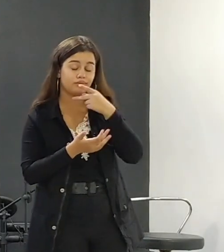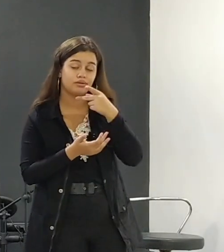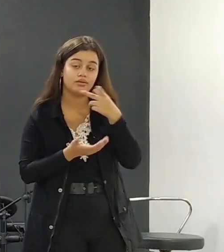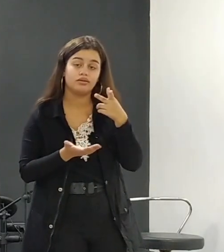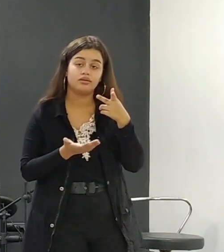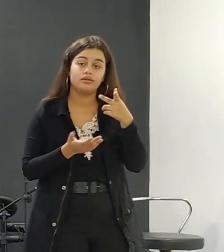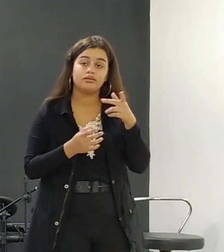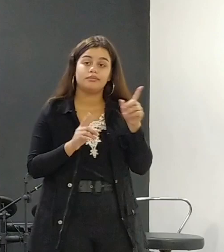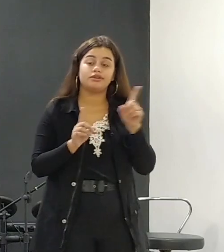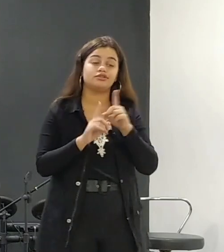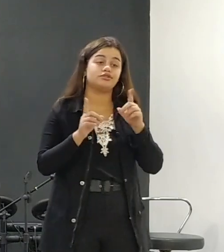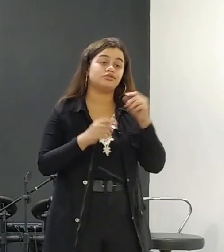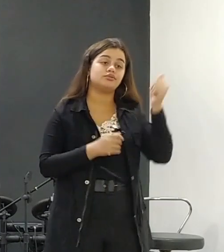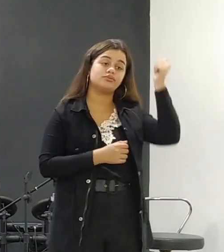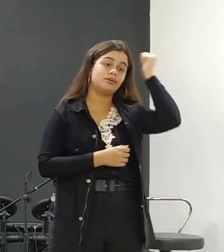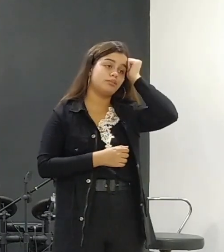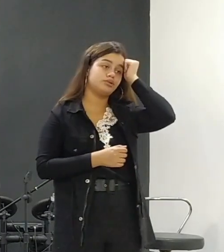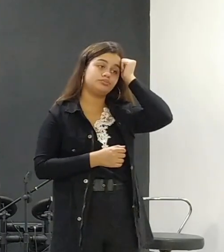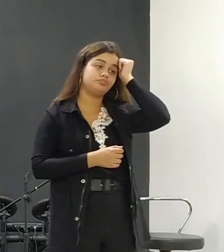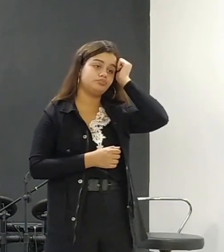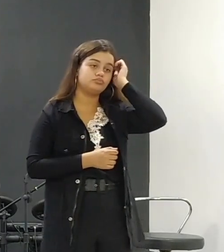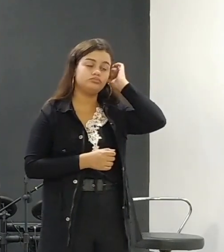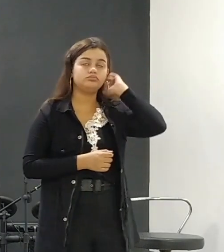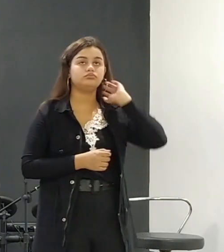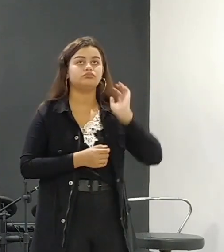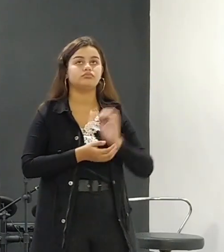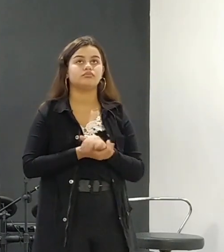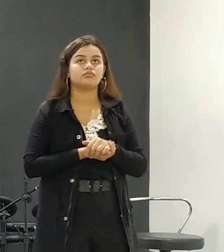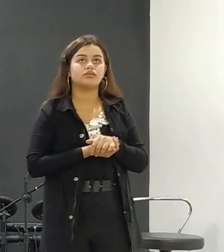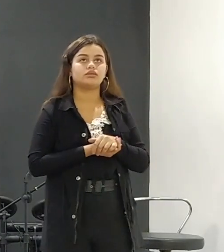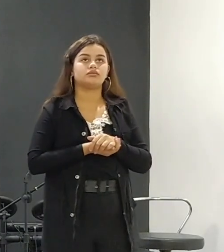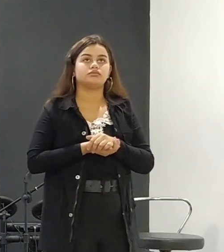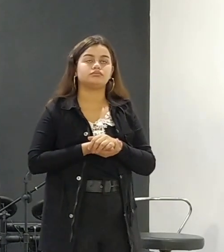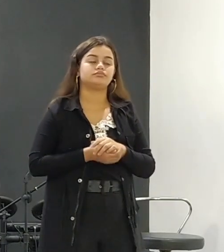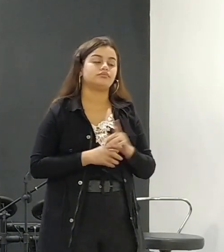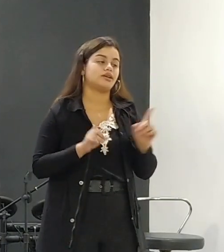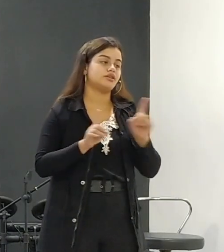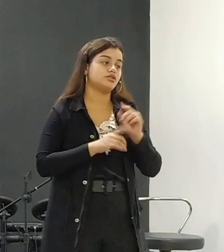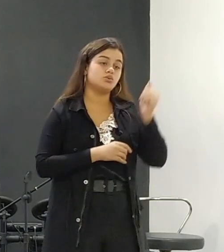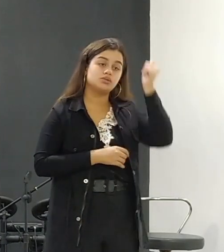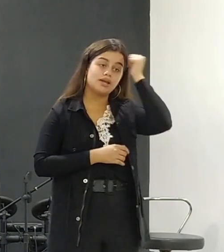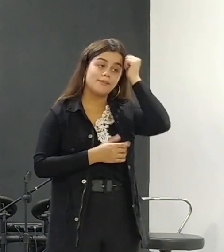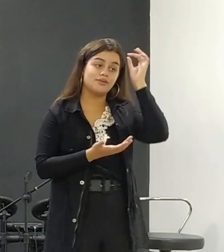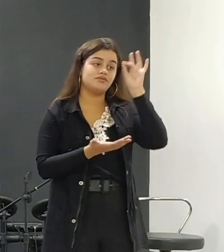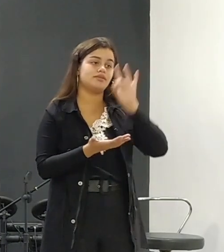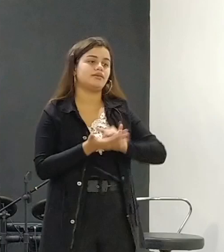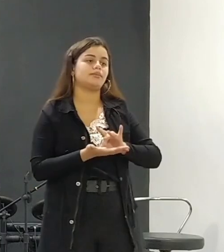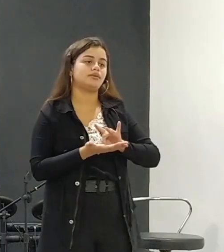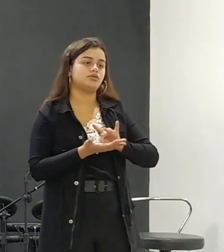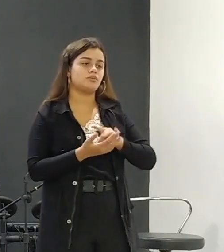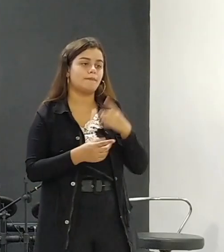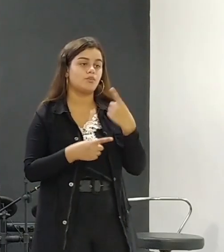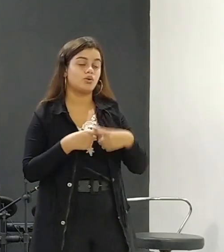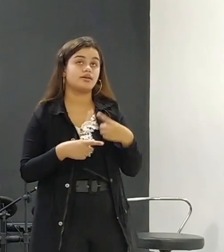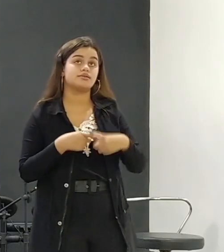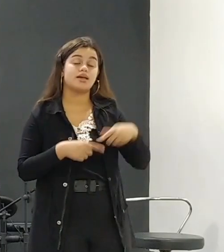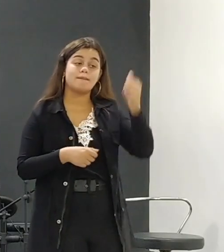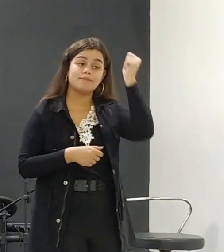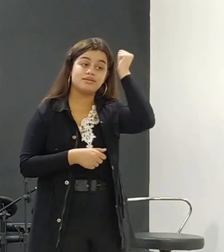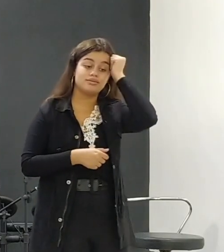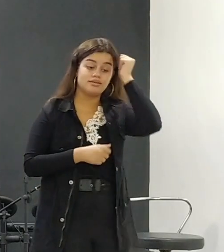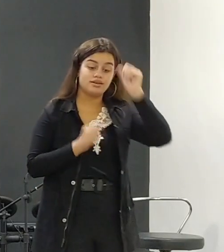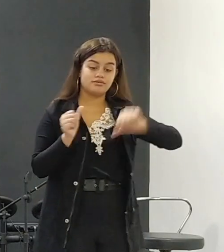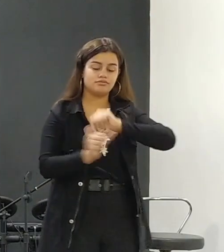só aquele ato religioso, remorso, mas não se arrepende de verdade. Porque se arrepender é mudar